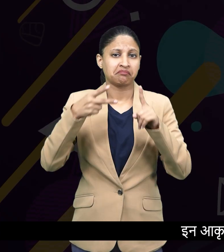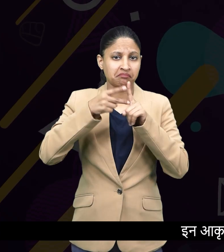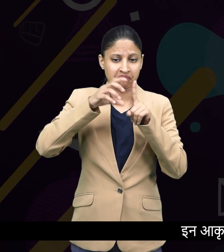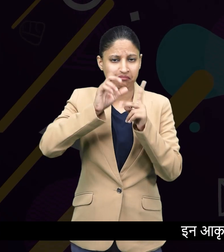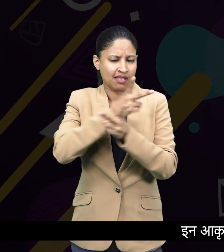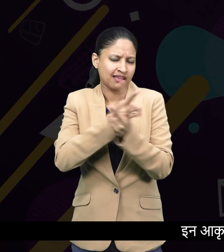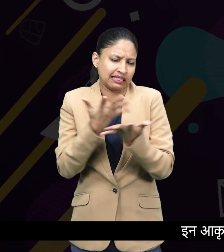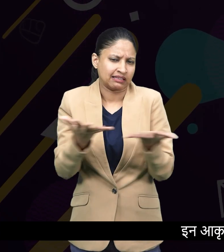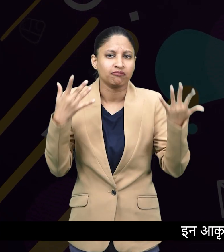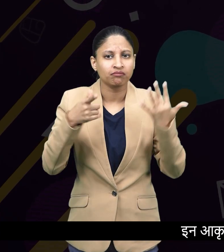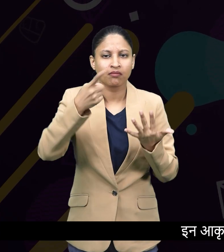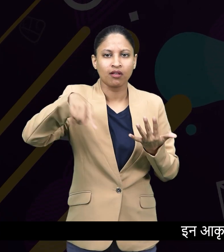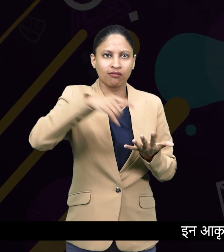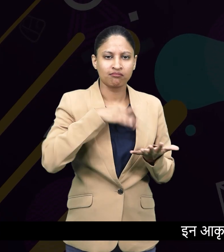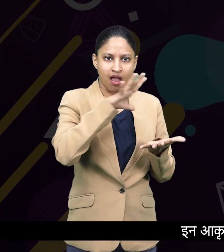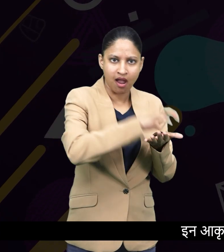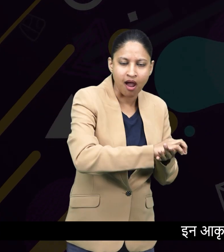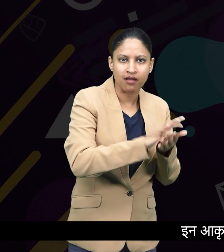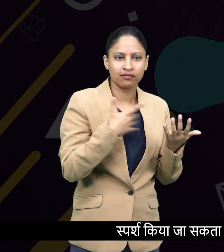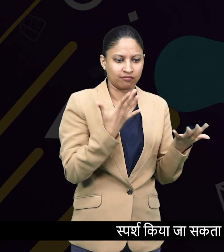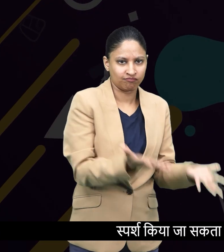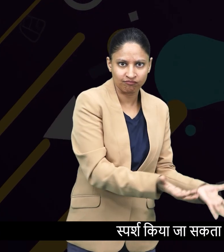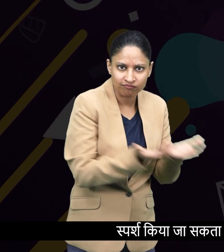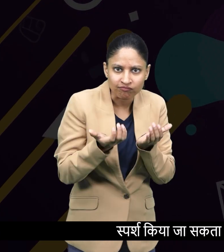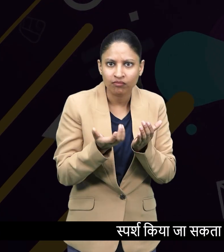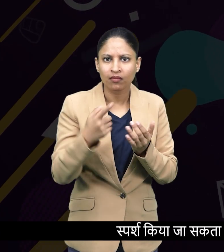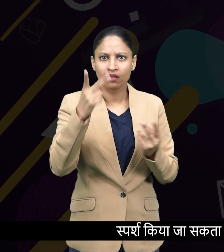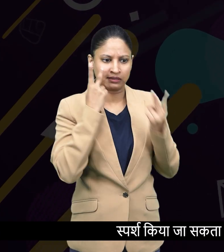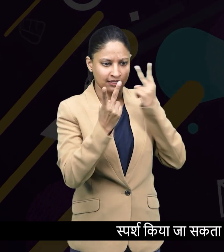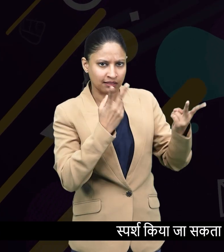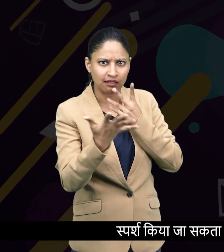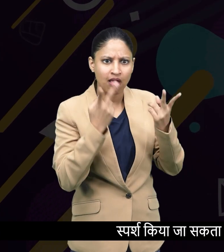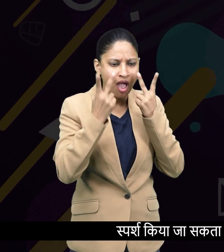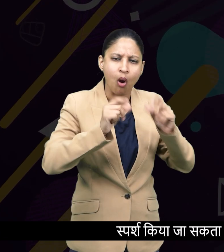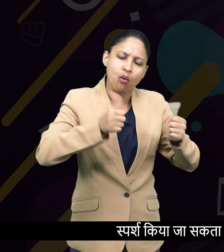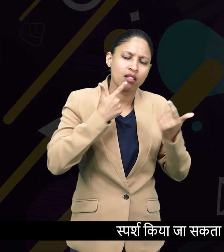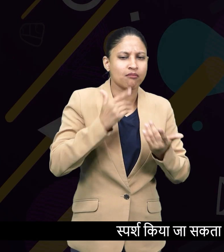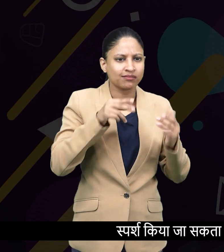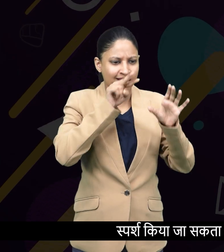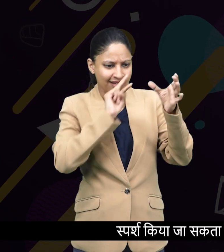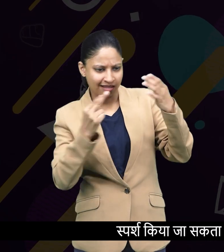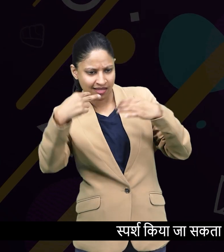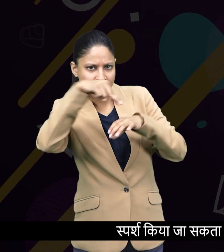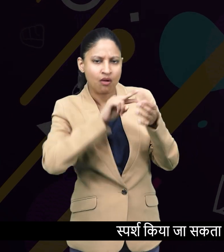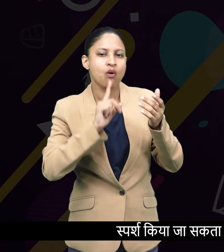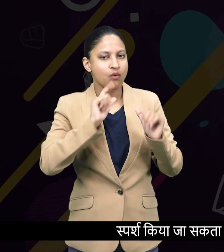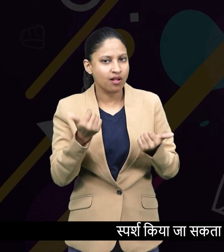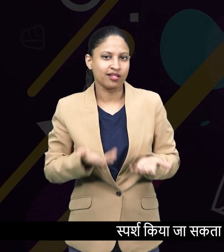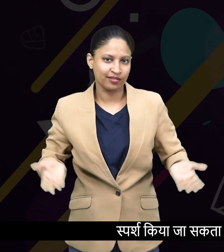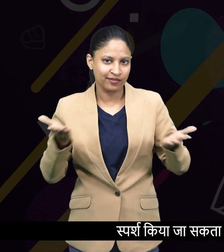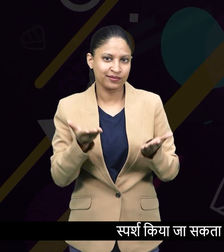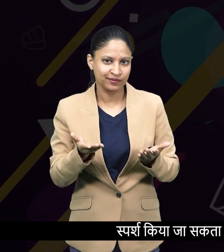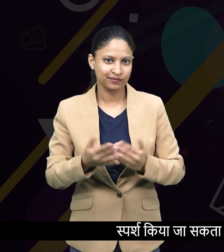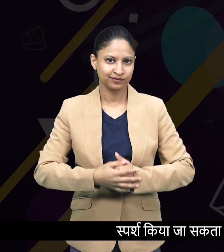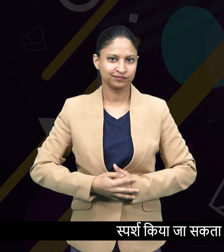इन आकृतियों को पकड़ा जा सकता है, स्पर्श किया जा सकता है, और सभी दिशाओं से देखा